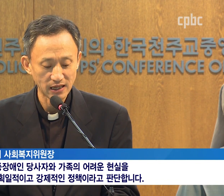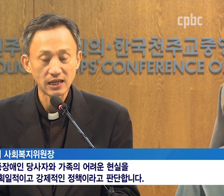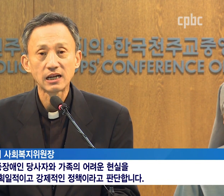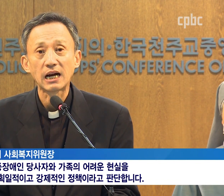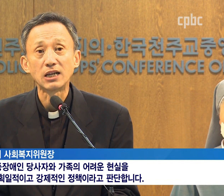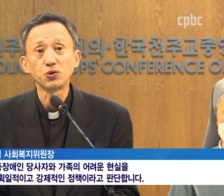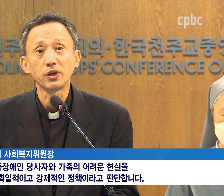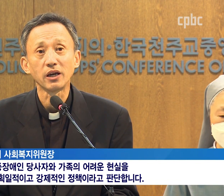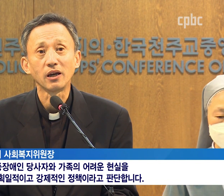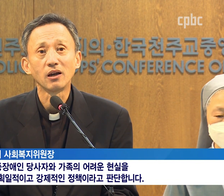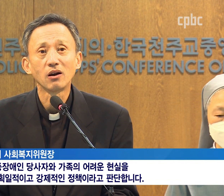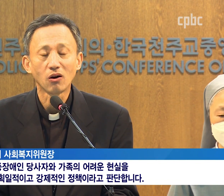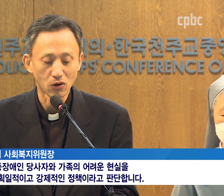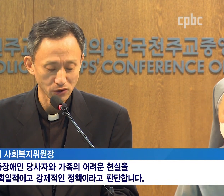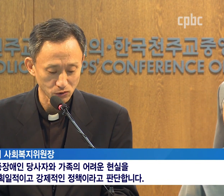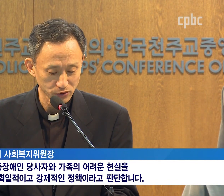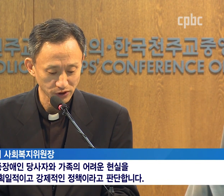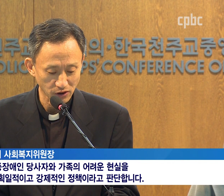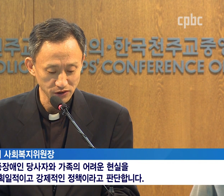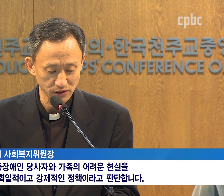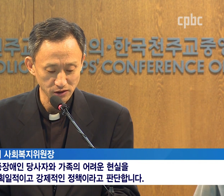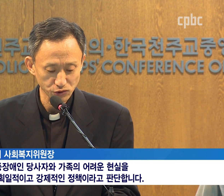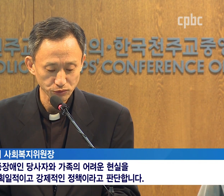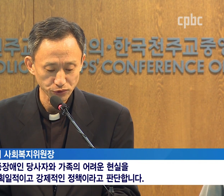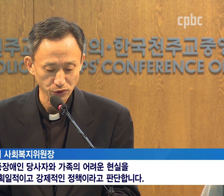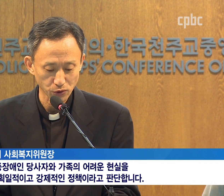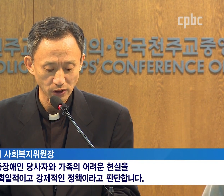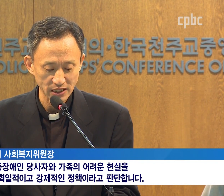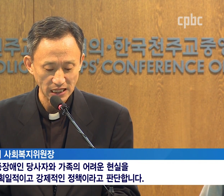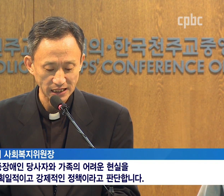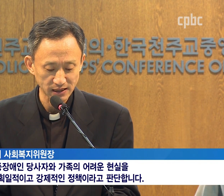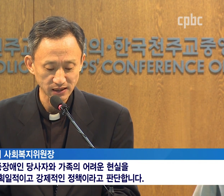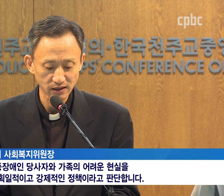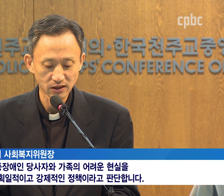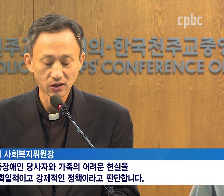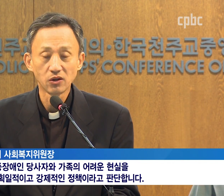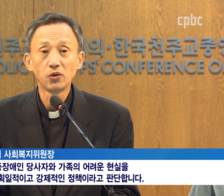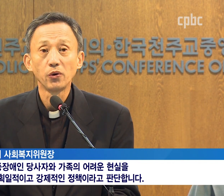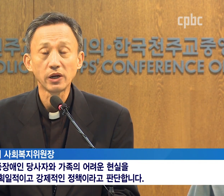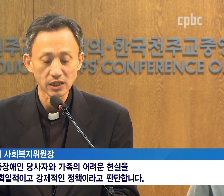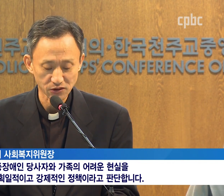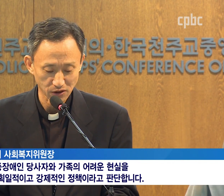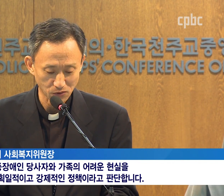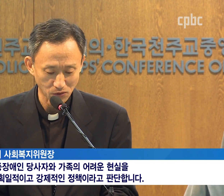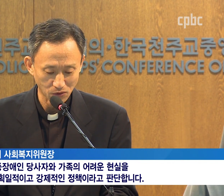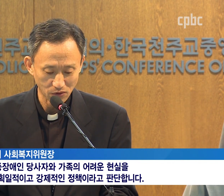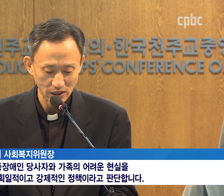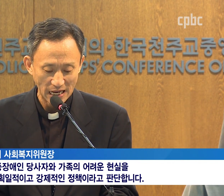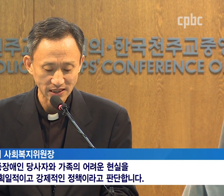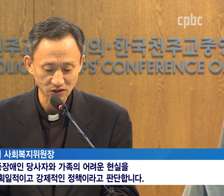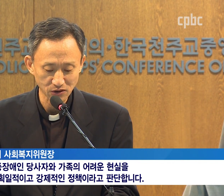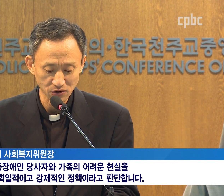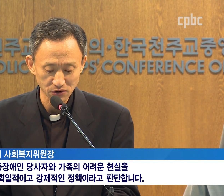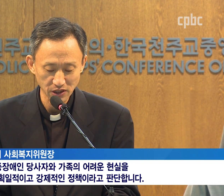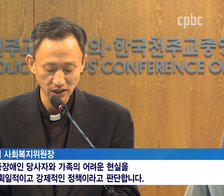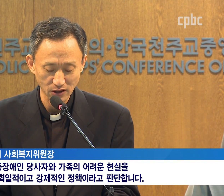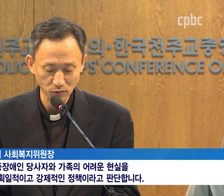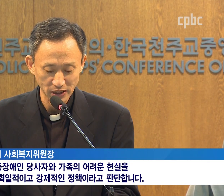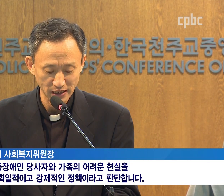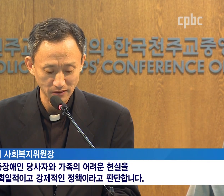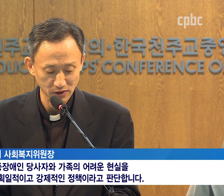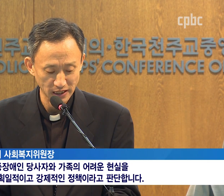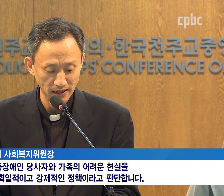당사자와 가족의 어려운 현실을 충분히 고려하지 않은 획일적이고 강제적인